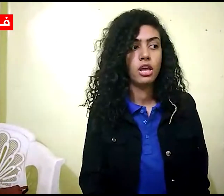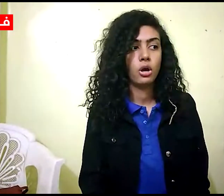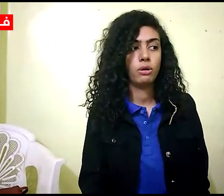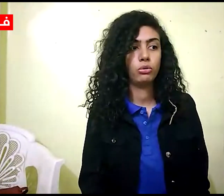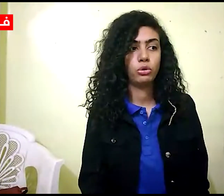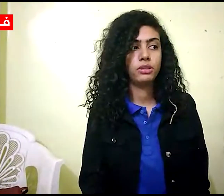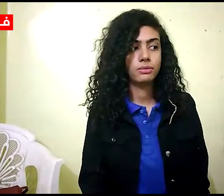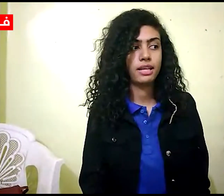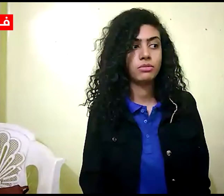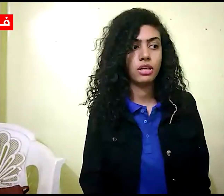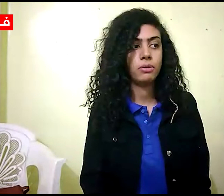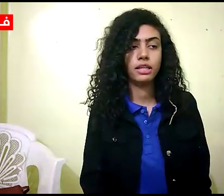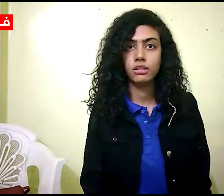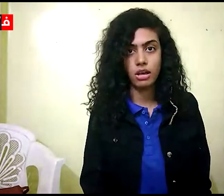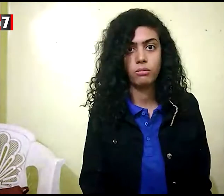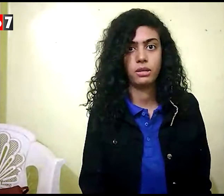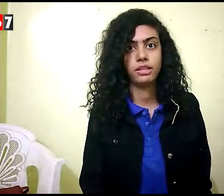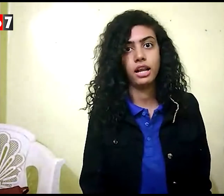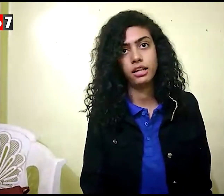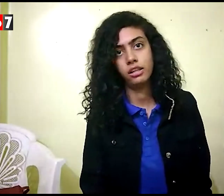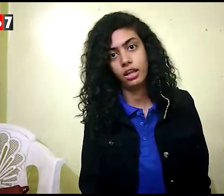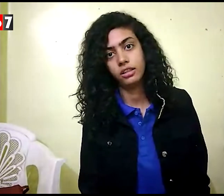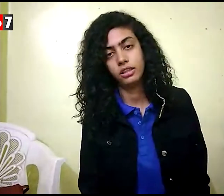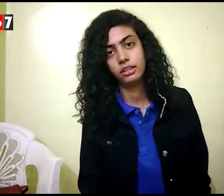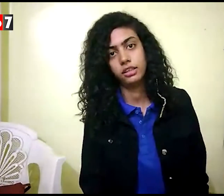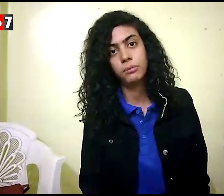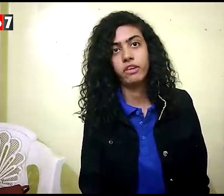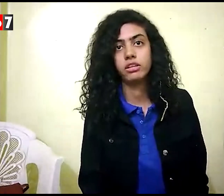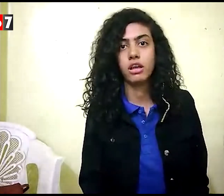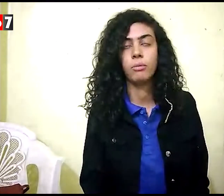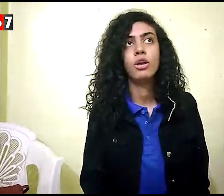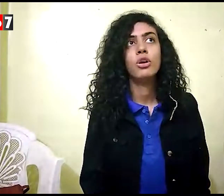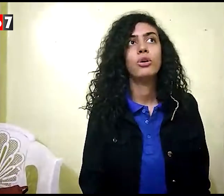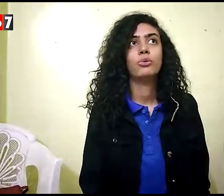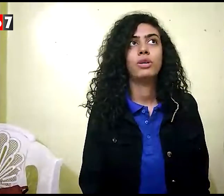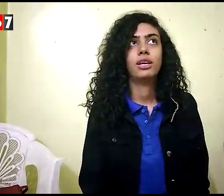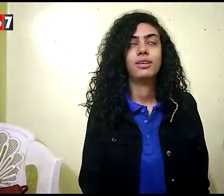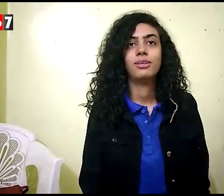يعني، هو الموضوع بالنسبه لي مش صعب لان احنا اصحاب يعني، بعيدا عن الترجمه فاحنا اصحاب.